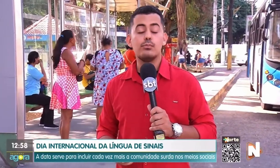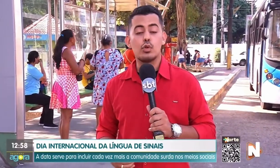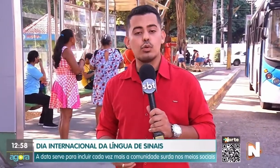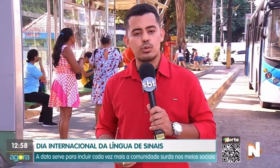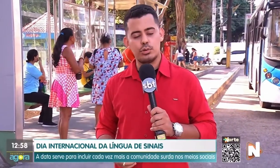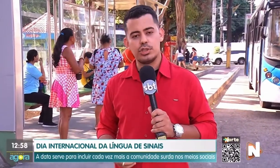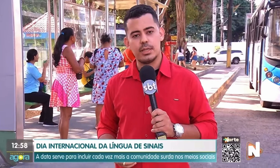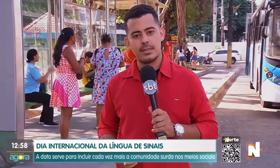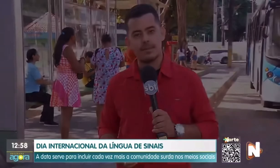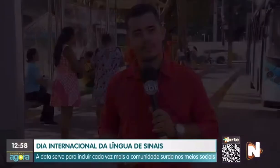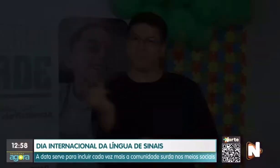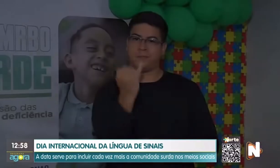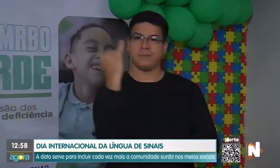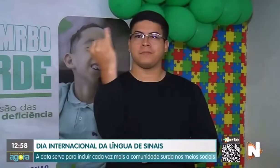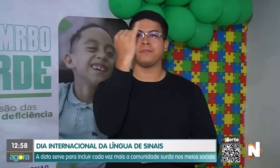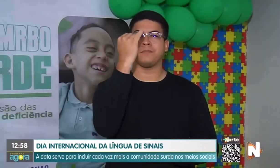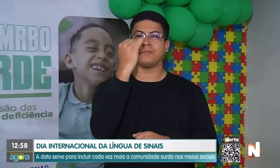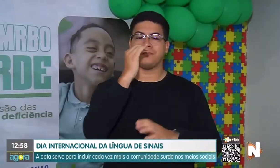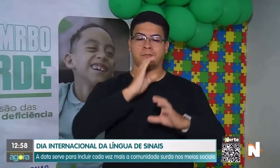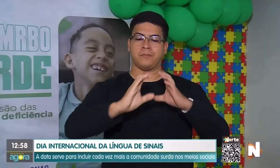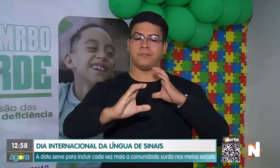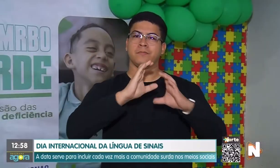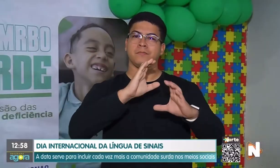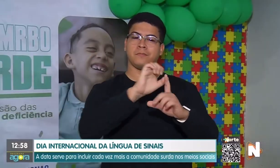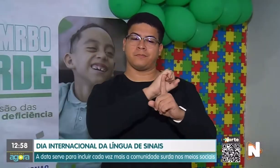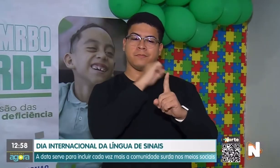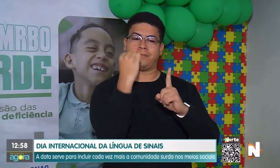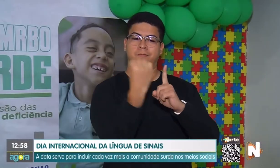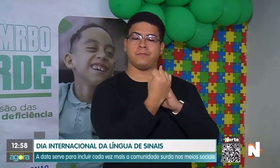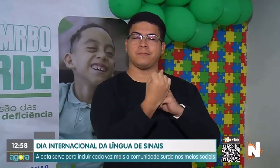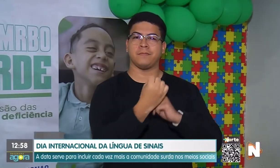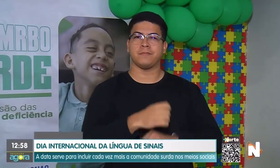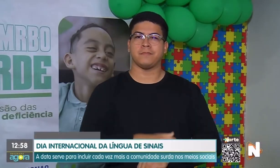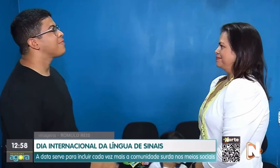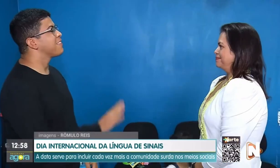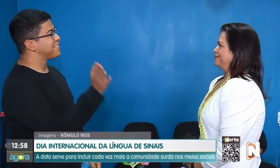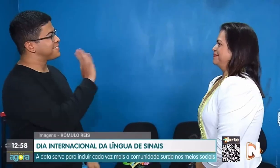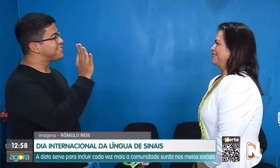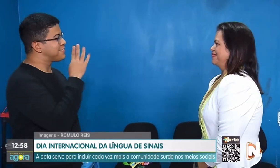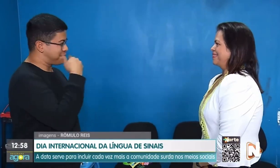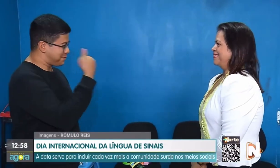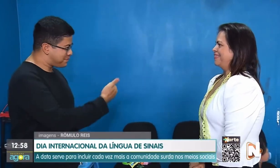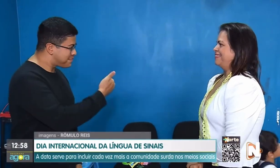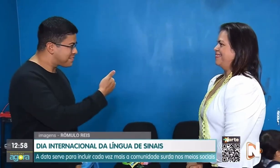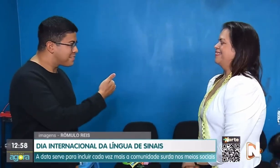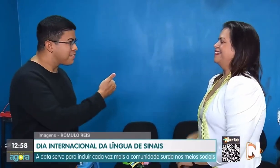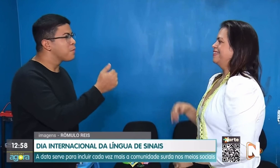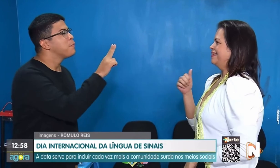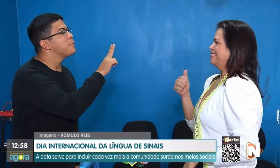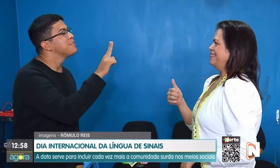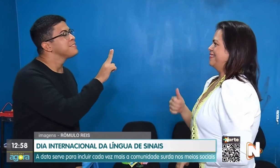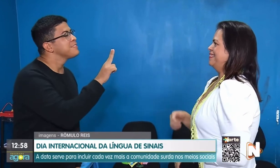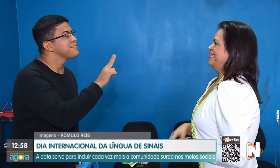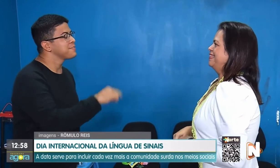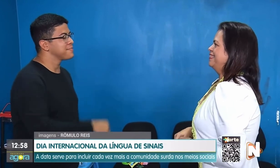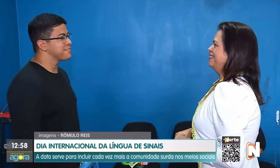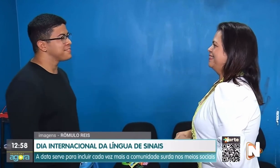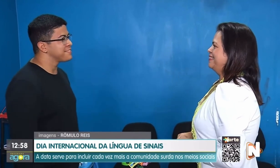todos os dias Libras significa Língua Brasileira de Sinais Através dela é possível a comunicação entre pessoas